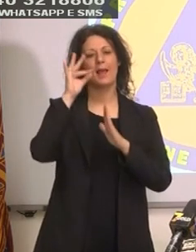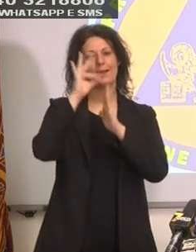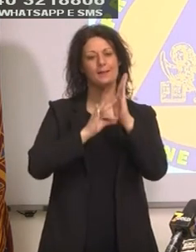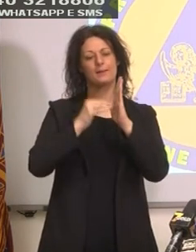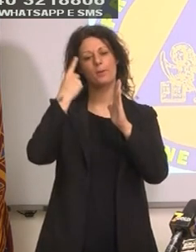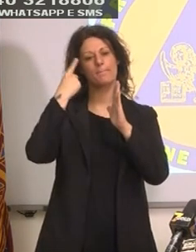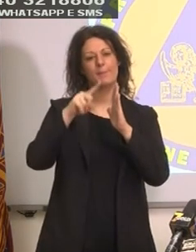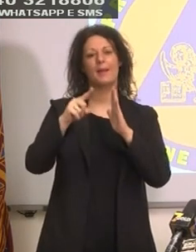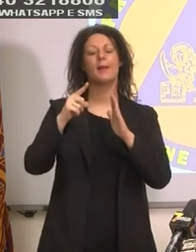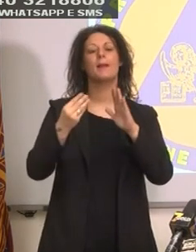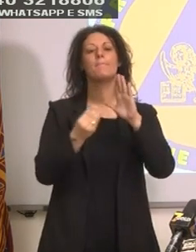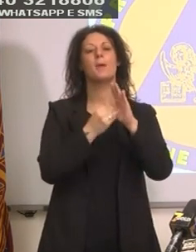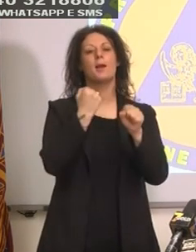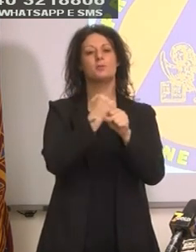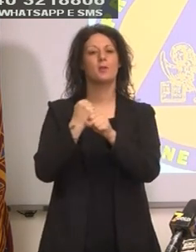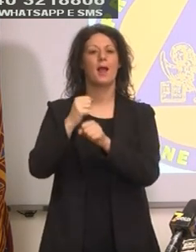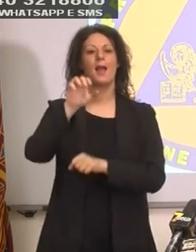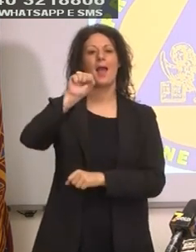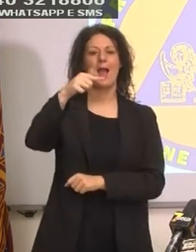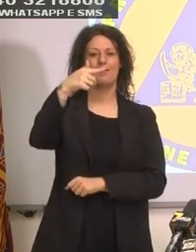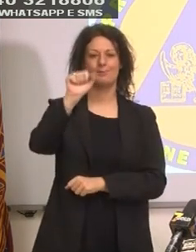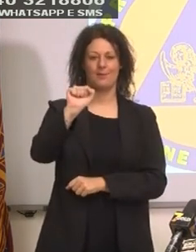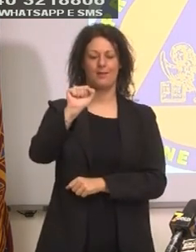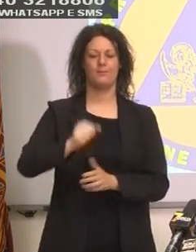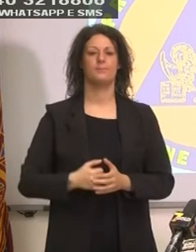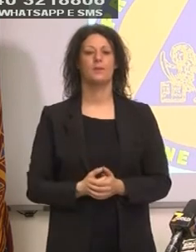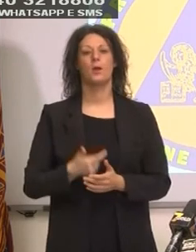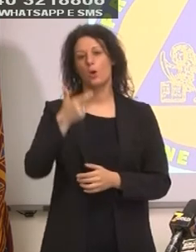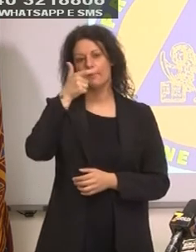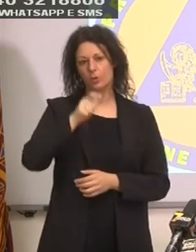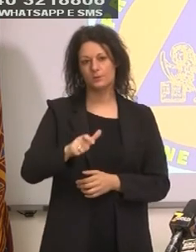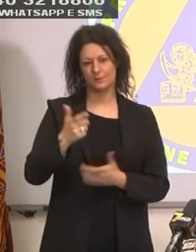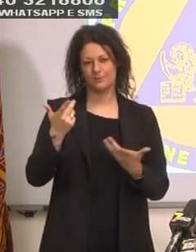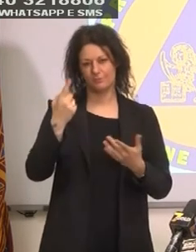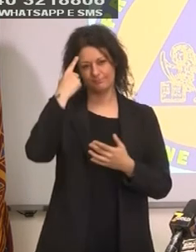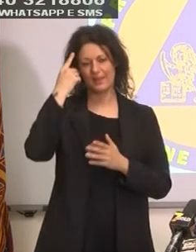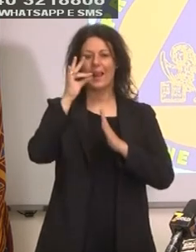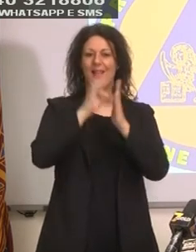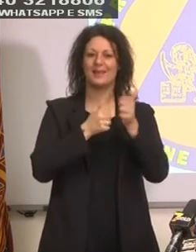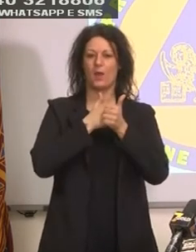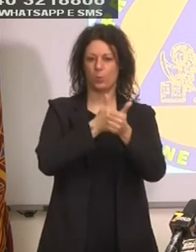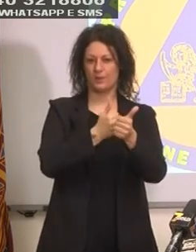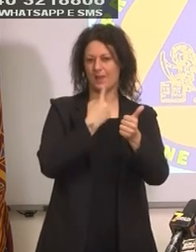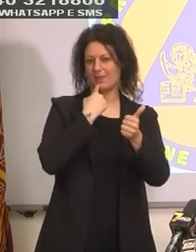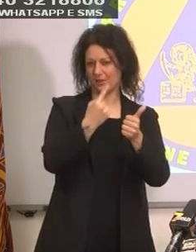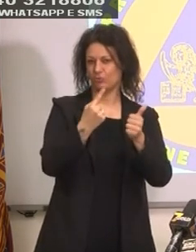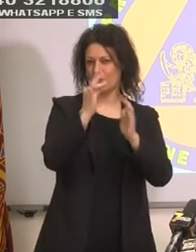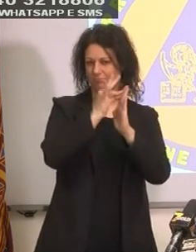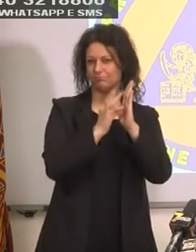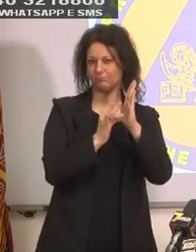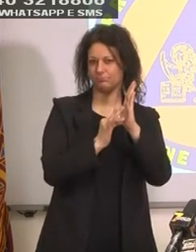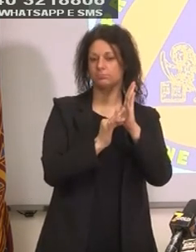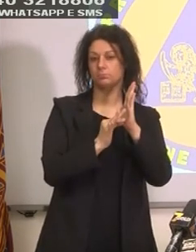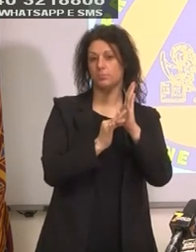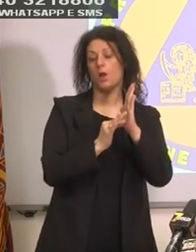aumentiamo, diciamo, gli elementi di controllo e le linee guida impongono alcune osservazioni, è altrettanto vero che ci sarà anche